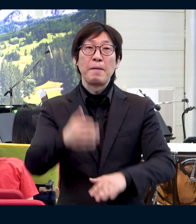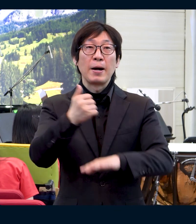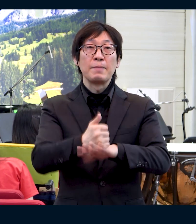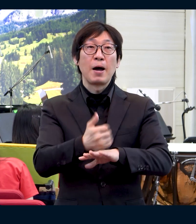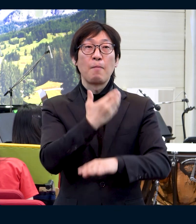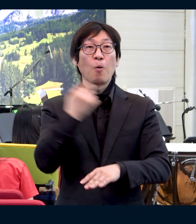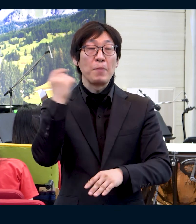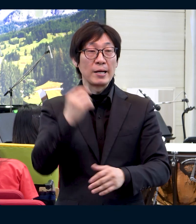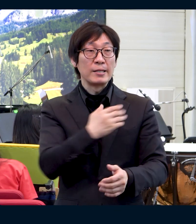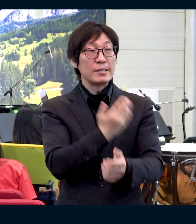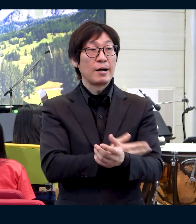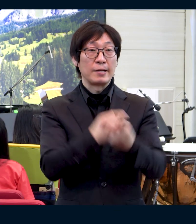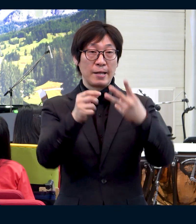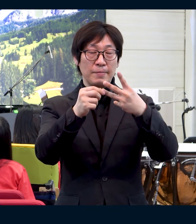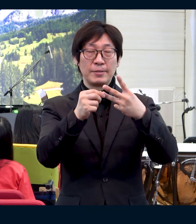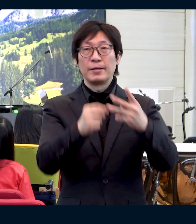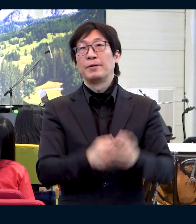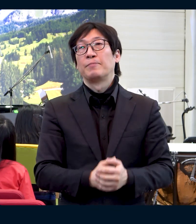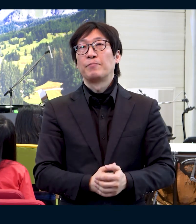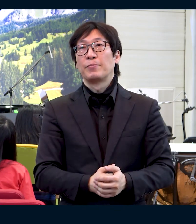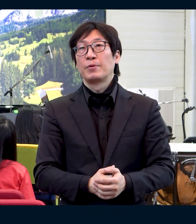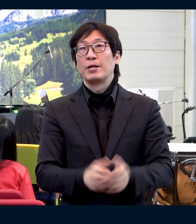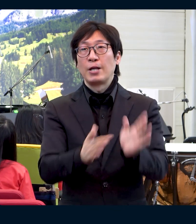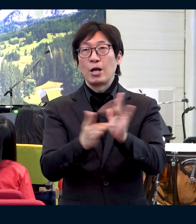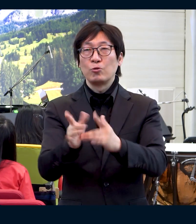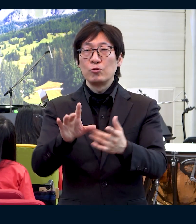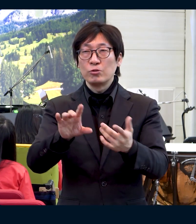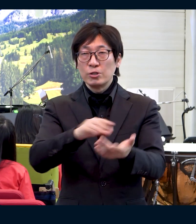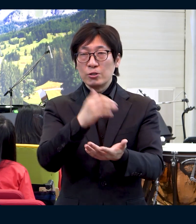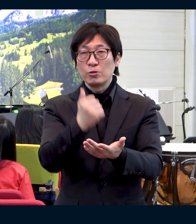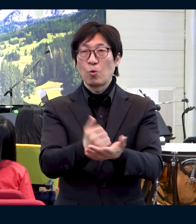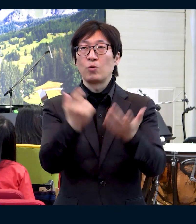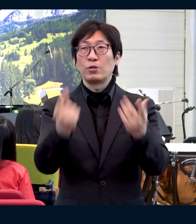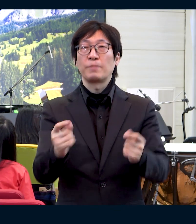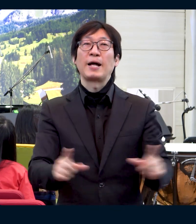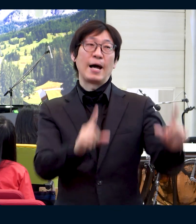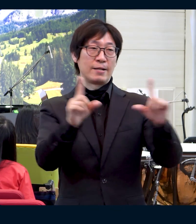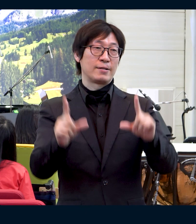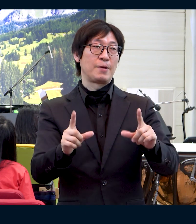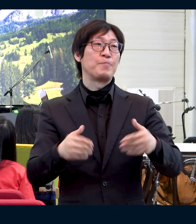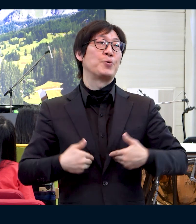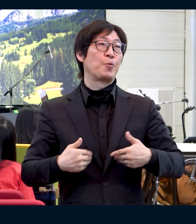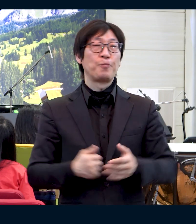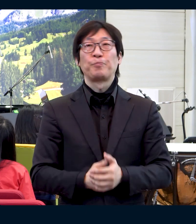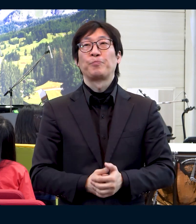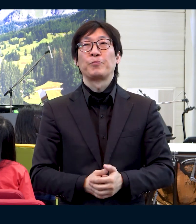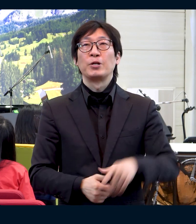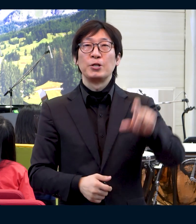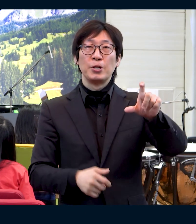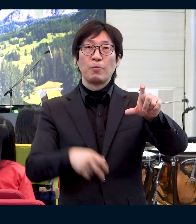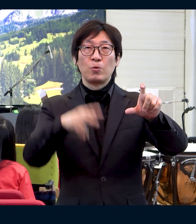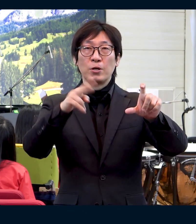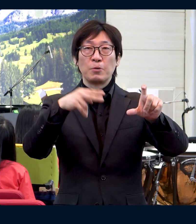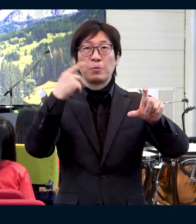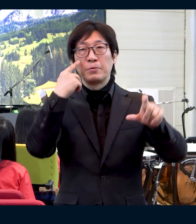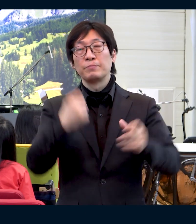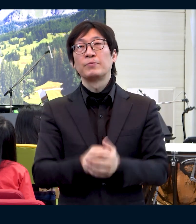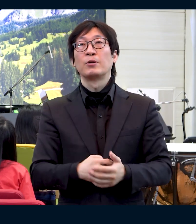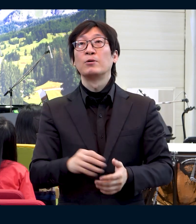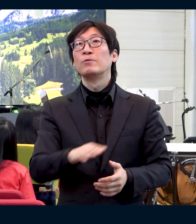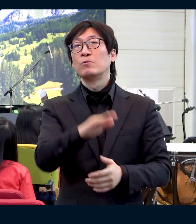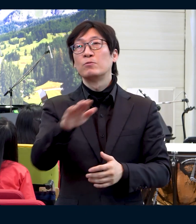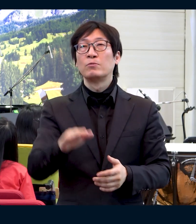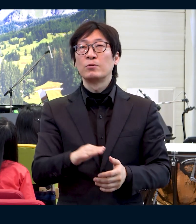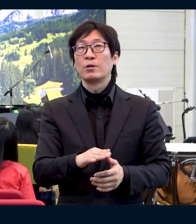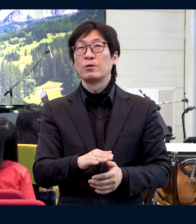마지막으로 복음의 능력 세 번째는 예수 그리스도처럼 사는 것입니다. 예수님처럼 사는 것입니다. 오늘 본문 15절 말씀 같이 한번